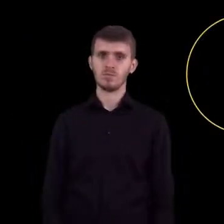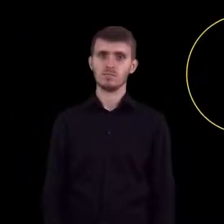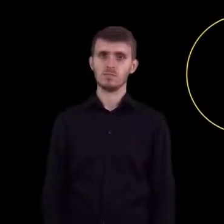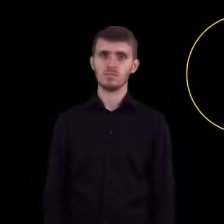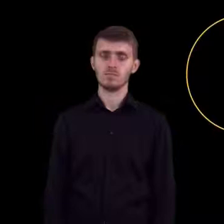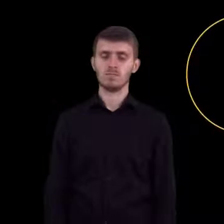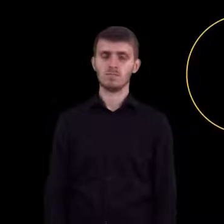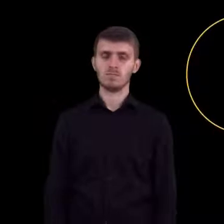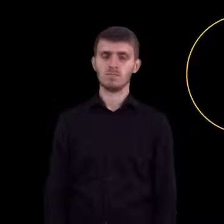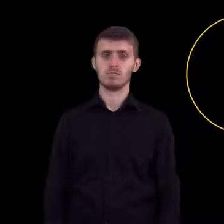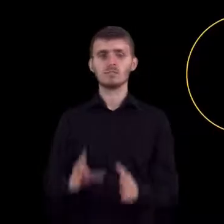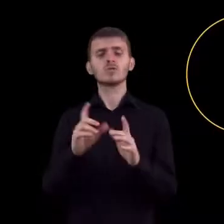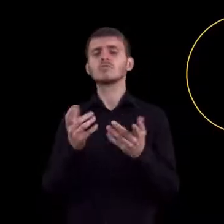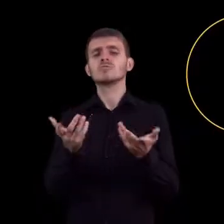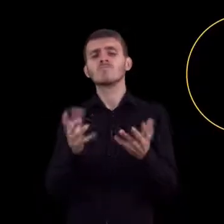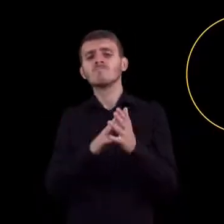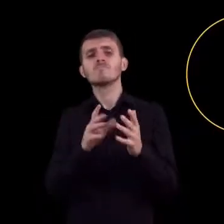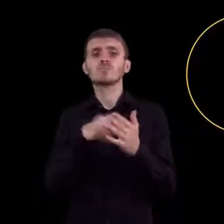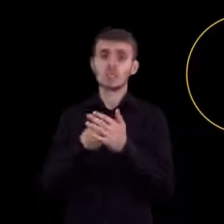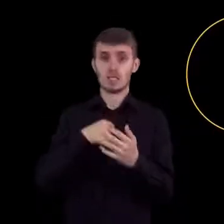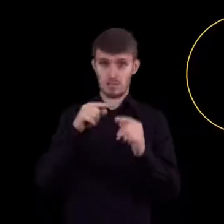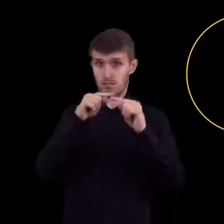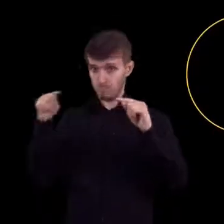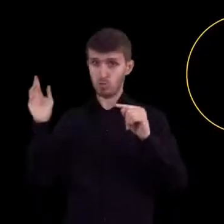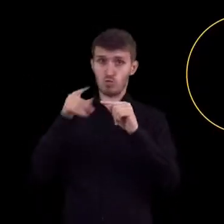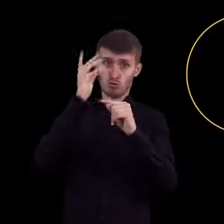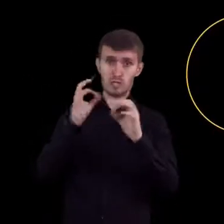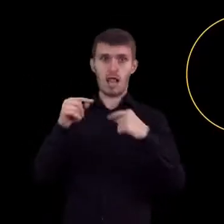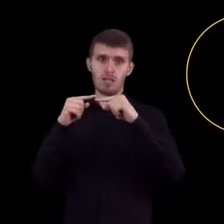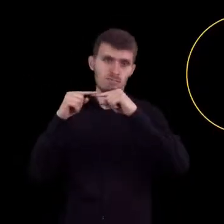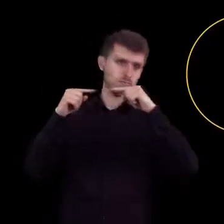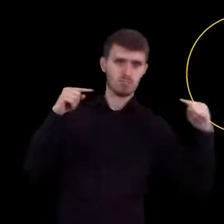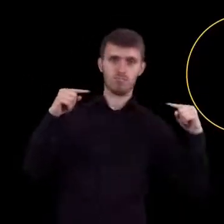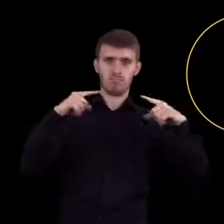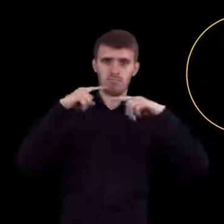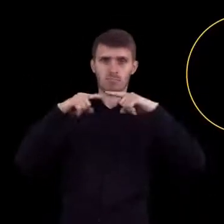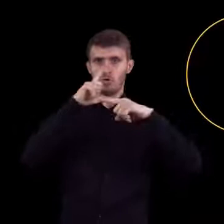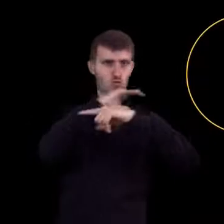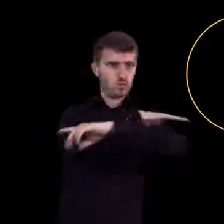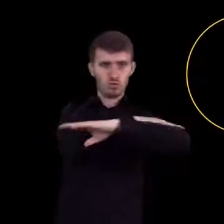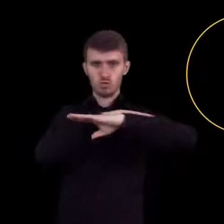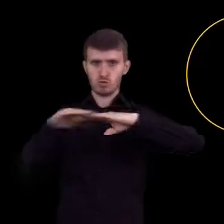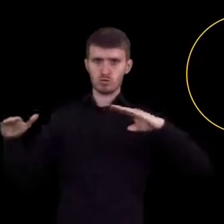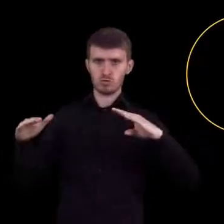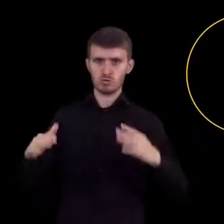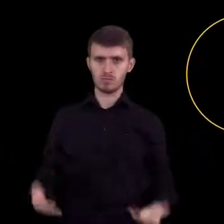Co by się stało, gdybym narysowała tutaj drugie ramię, równolegle? Tutaj mam drugie